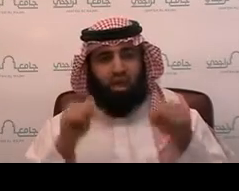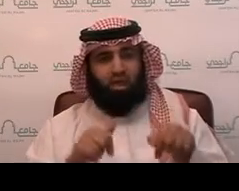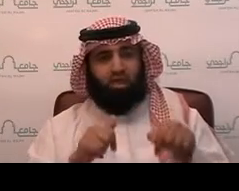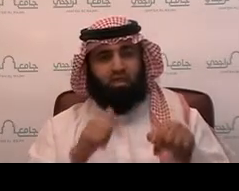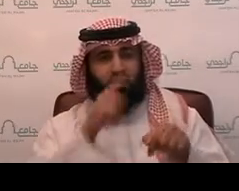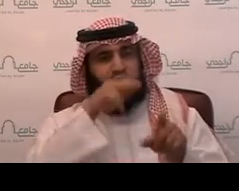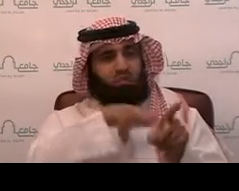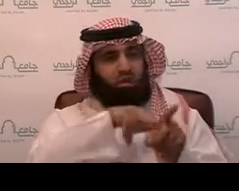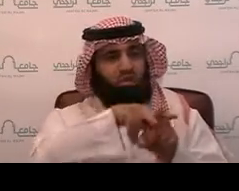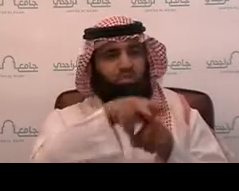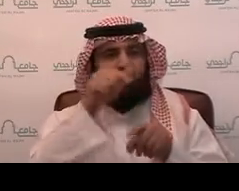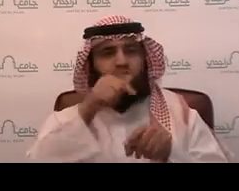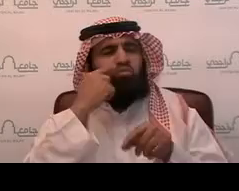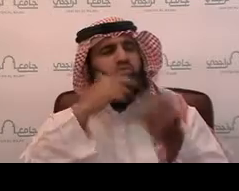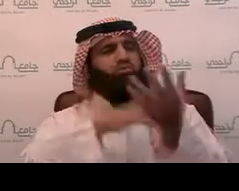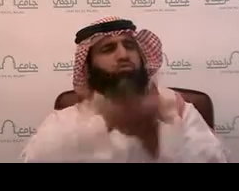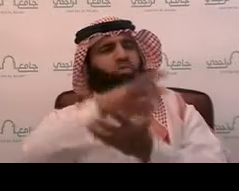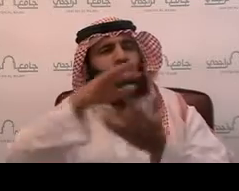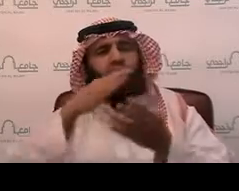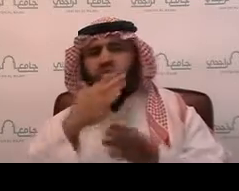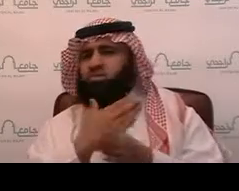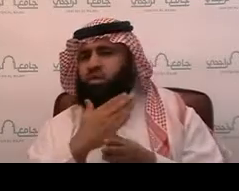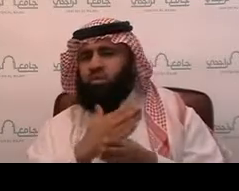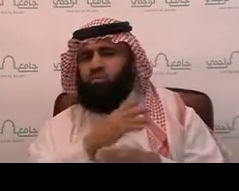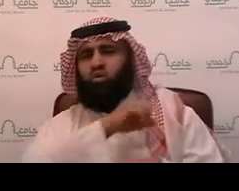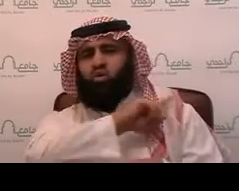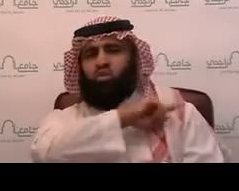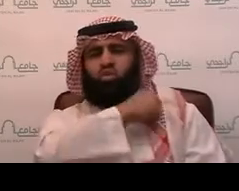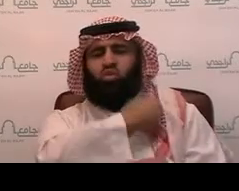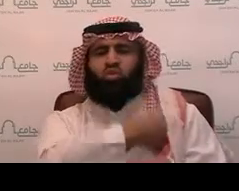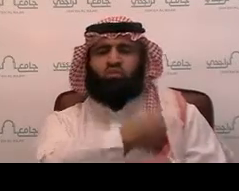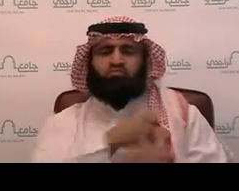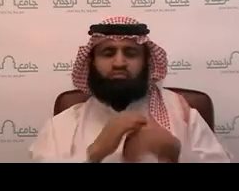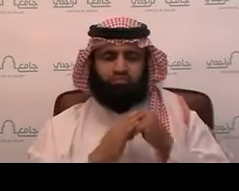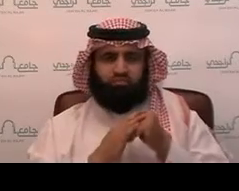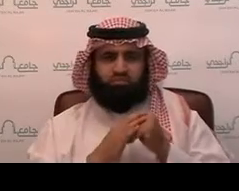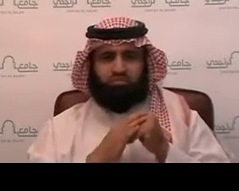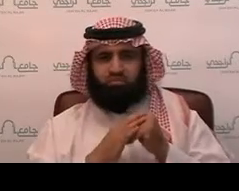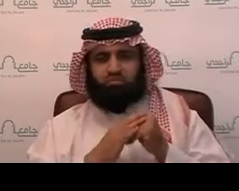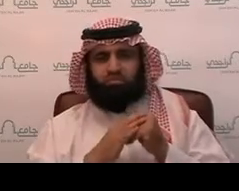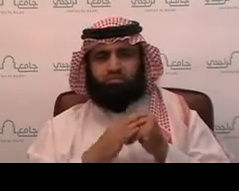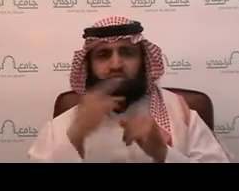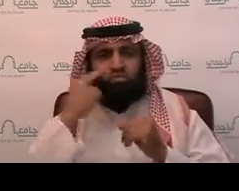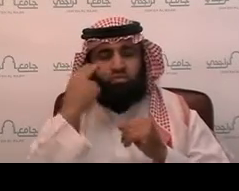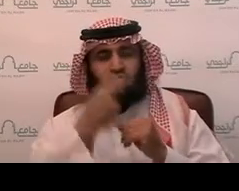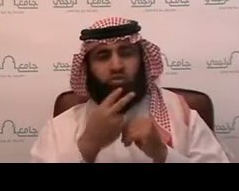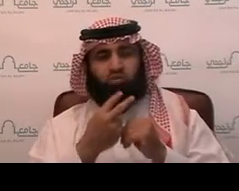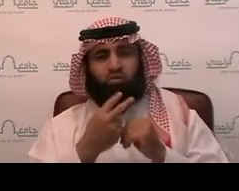من عقاب، كل ذلك بسبب الذنوب. أولم يروا كم أهلكنا من قبلهم من